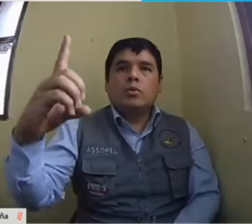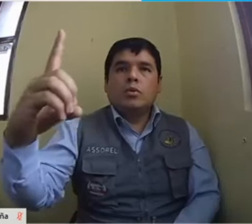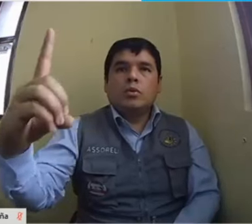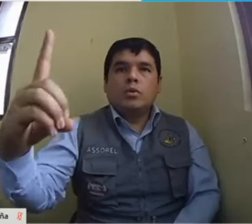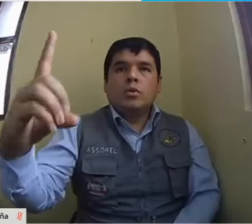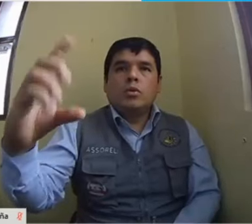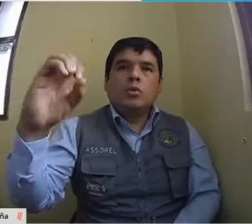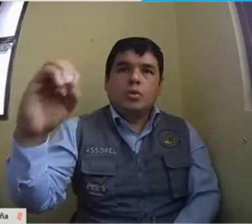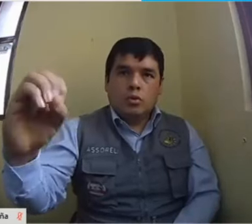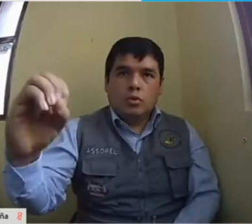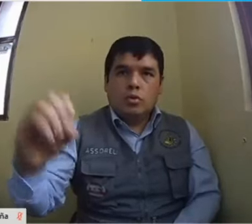Viudo